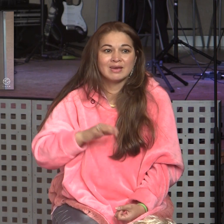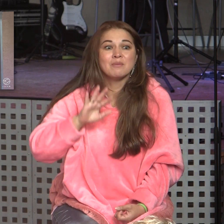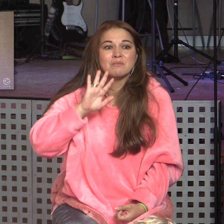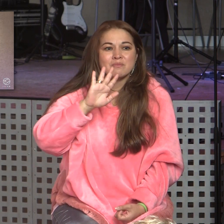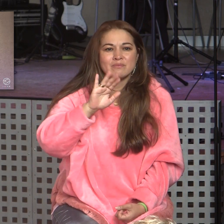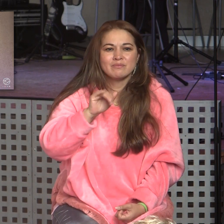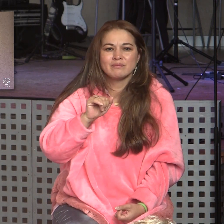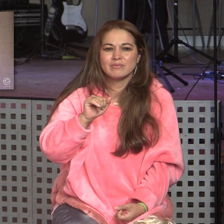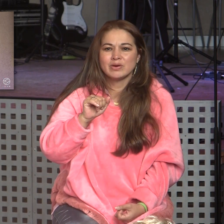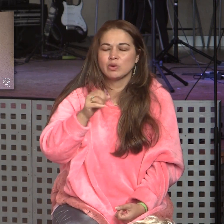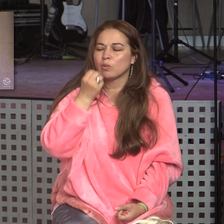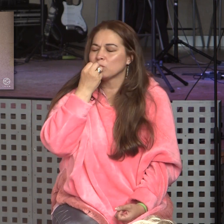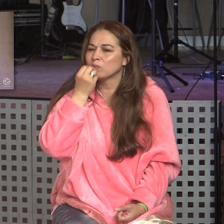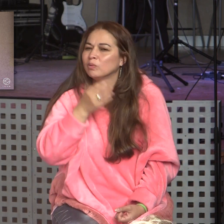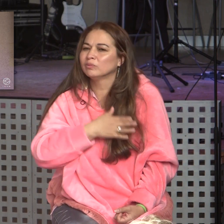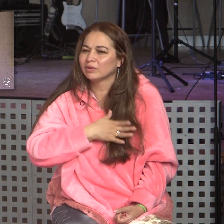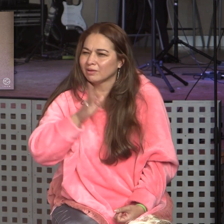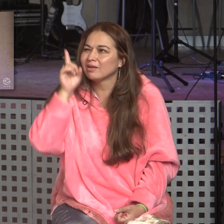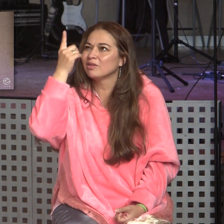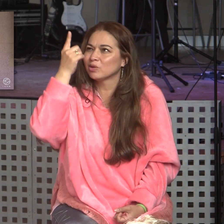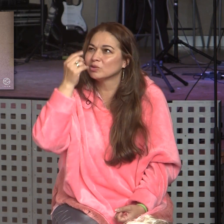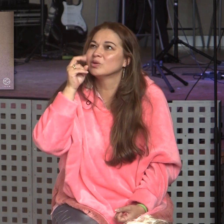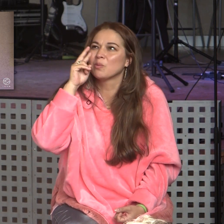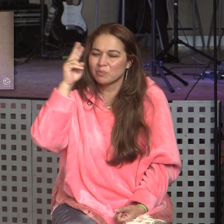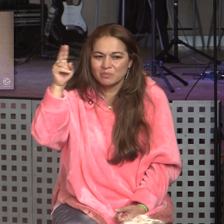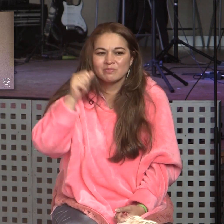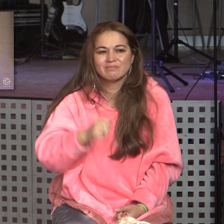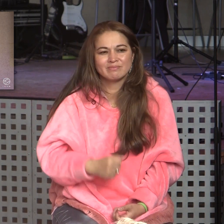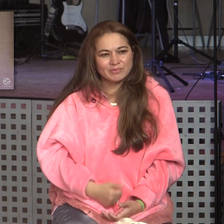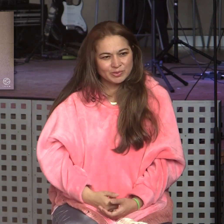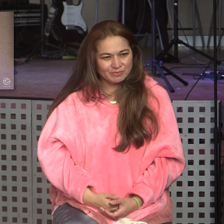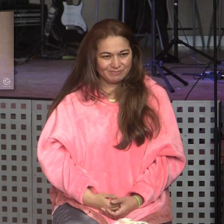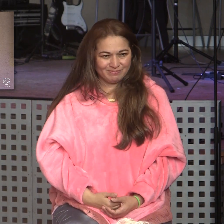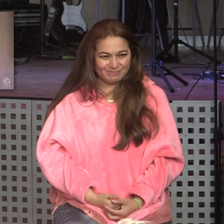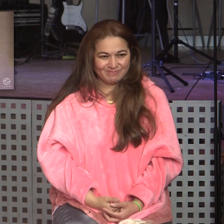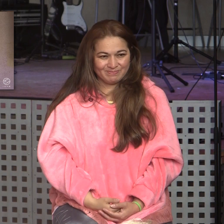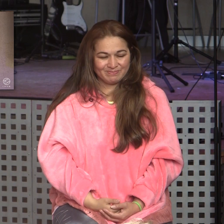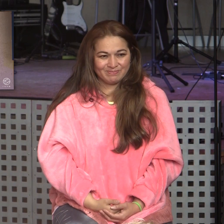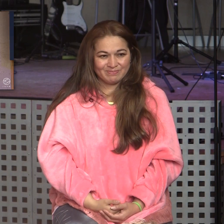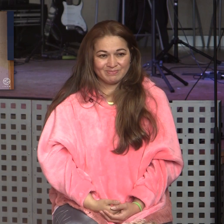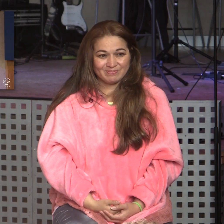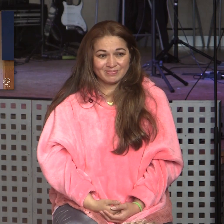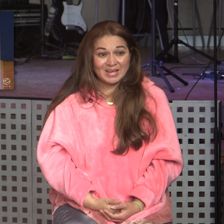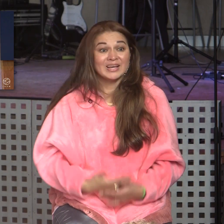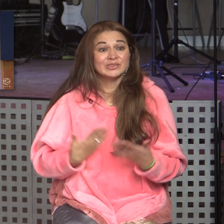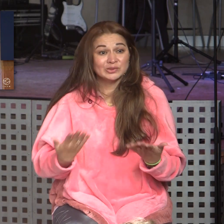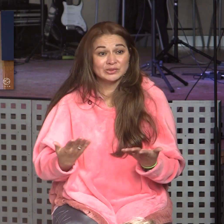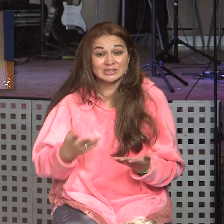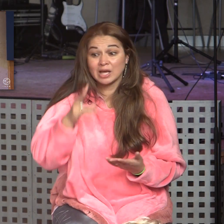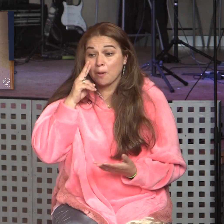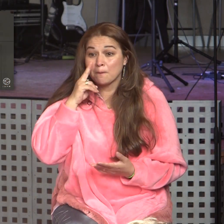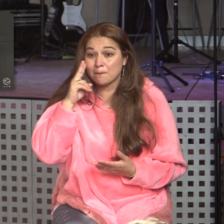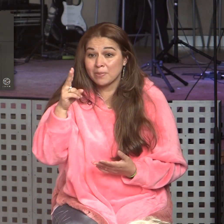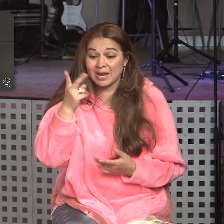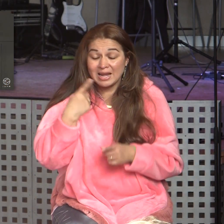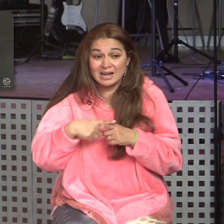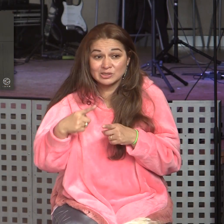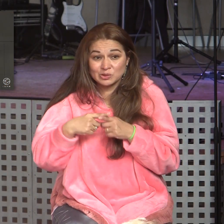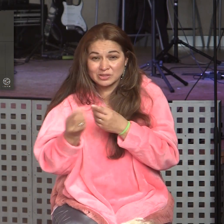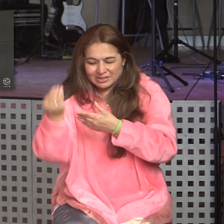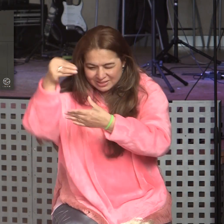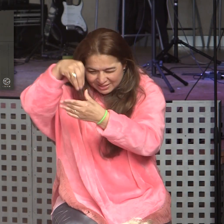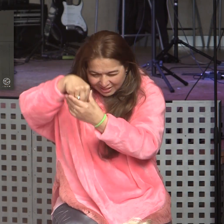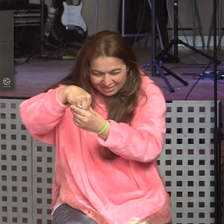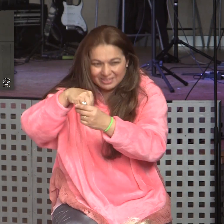físicamente, en alguien, en algo, también estamos viendo lo invisible de Dios. Nos estamos